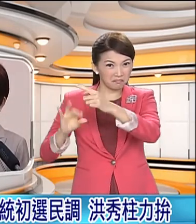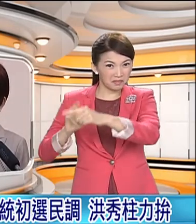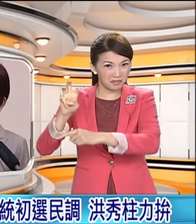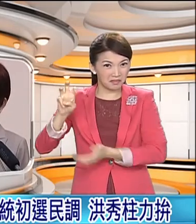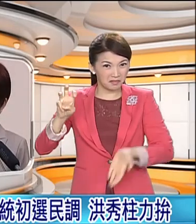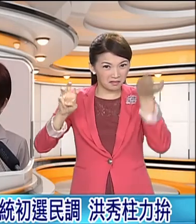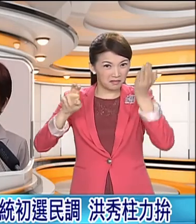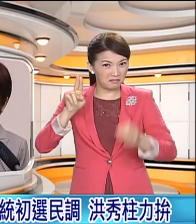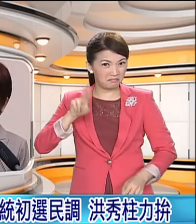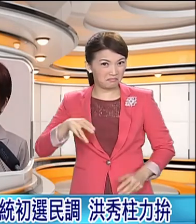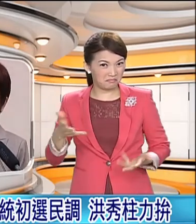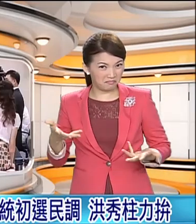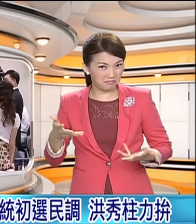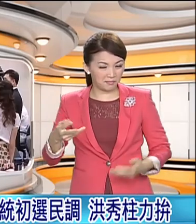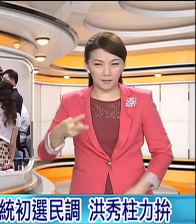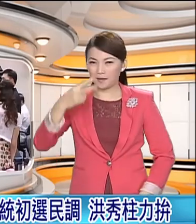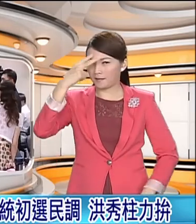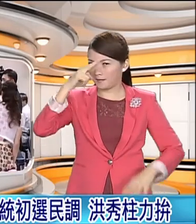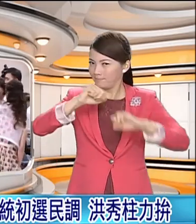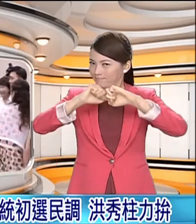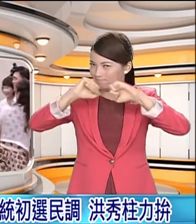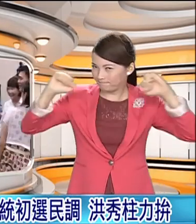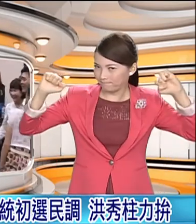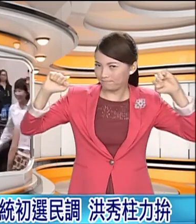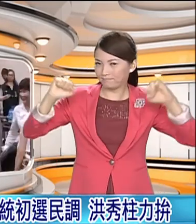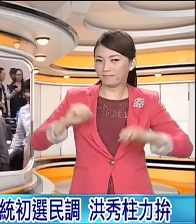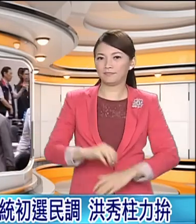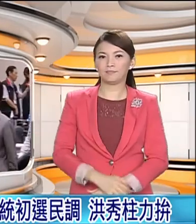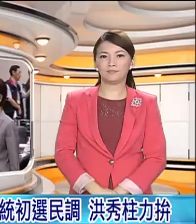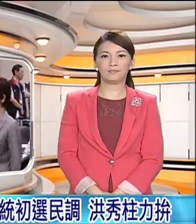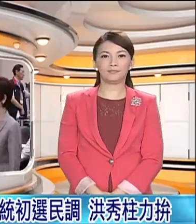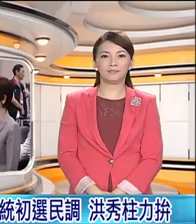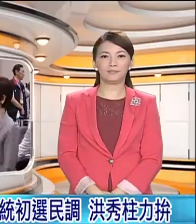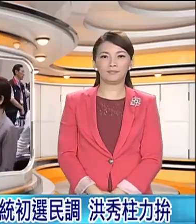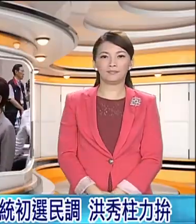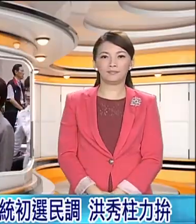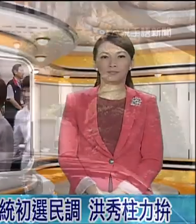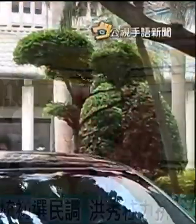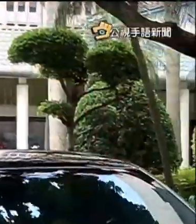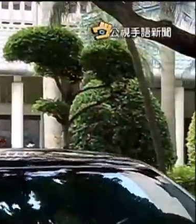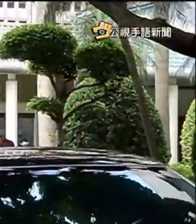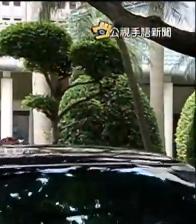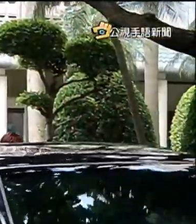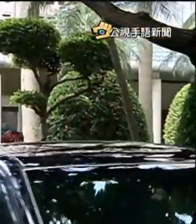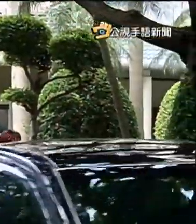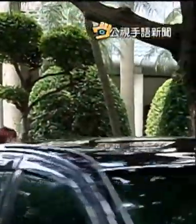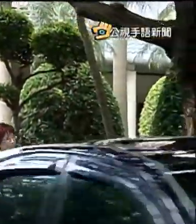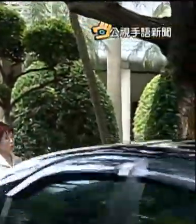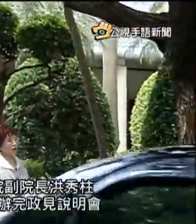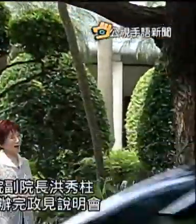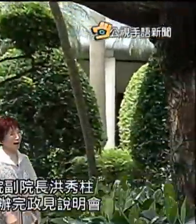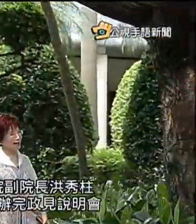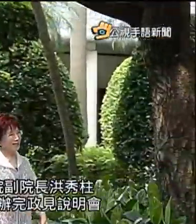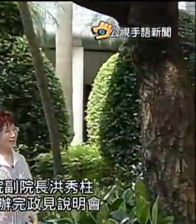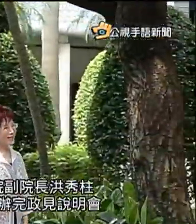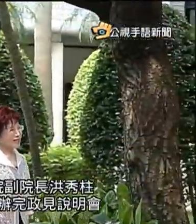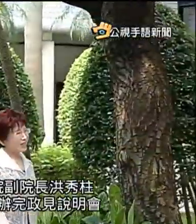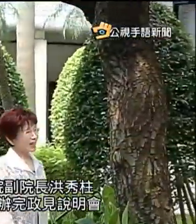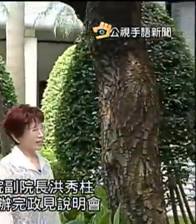的门槛？答案将会在后天礼拜天揭晓。 立法院副院长洪秀柱才刚举办